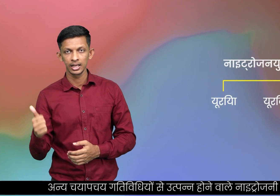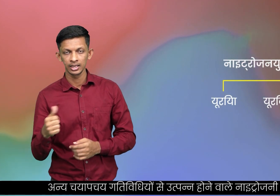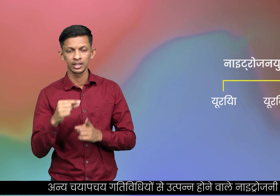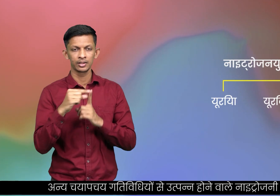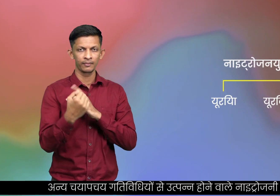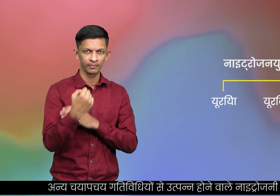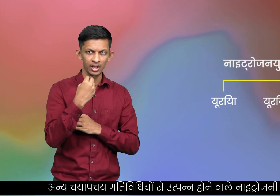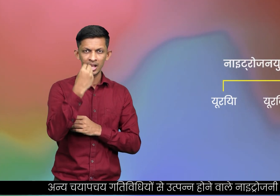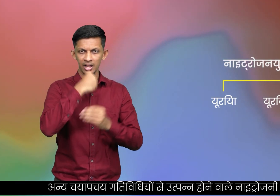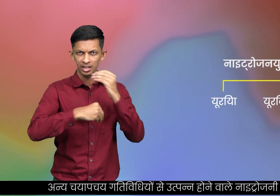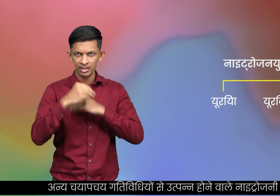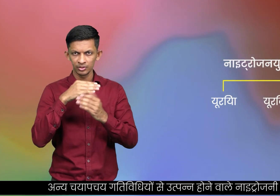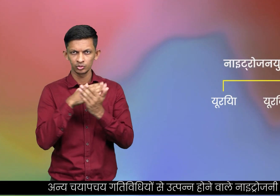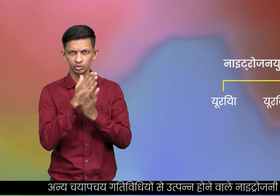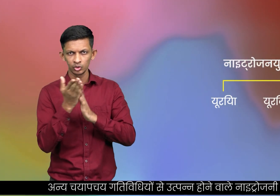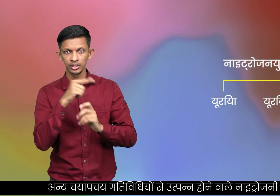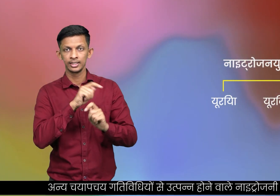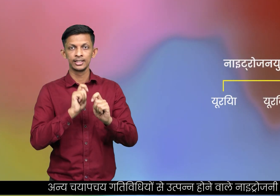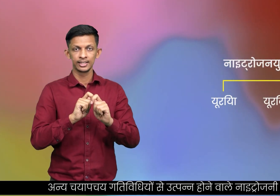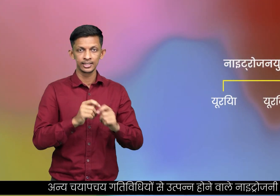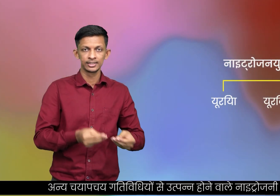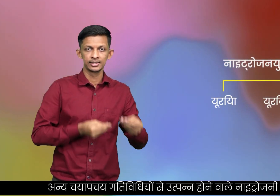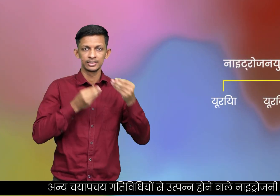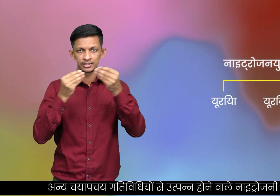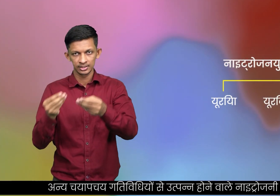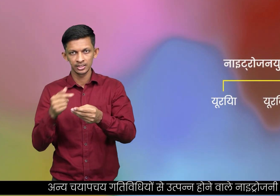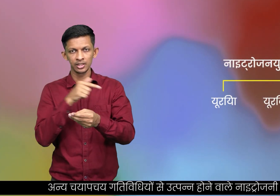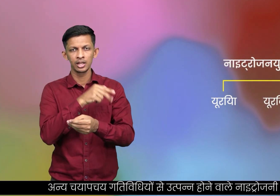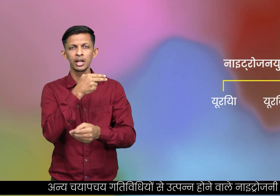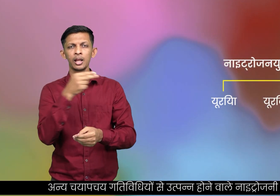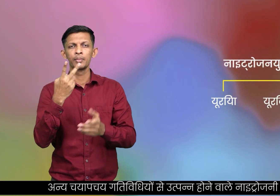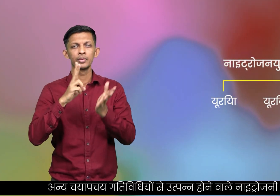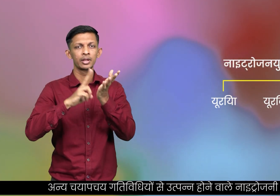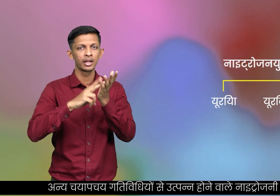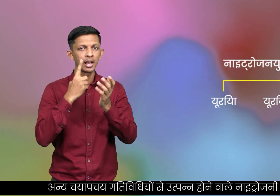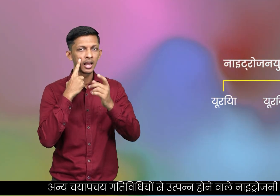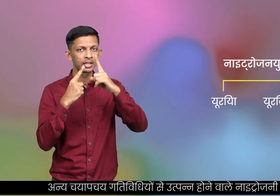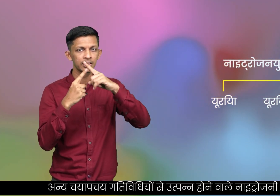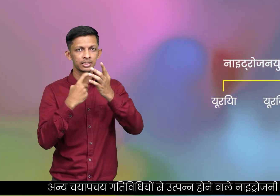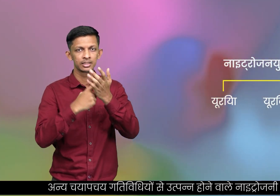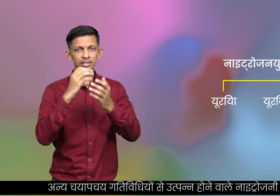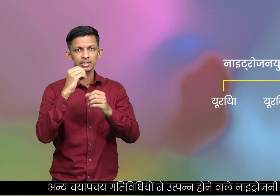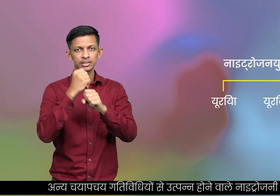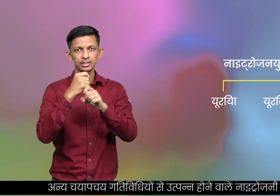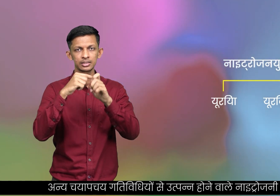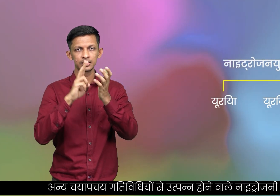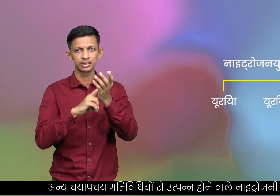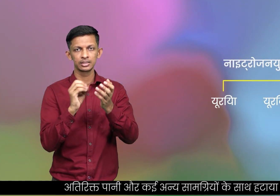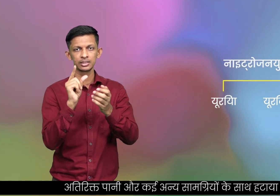अन्य चयापचय गतिविधि से उत्पन्न होने वाले नाइट्रोजनी कचरे